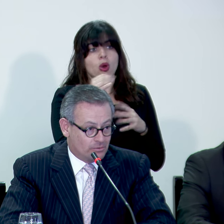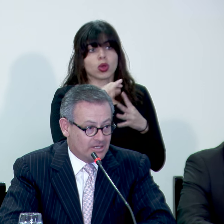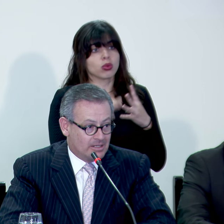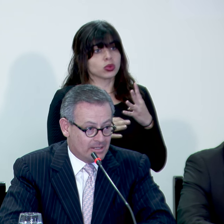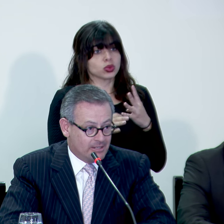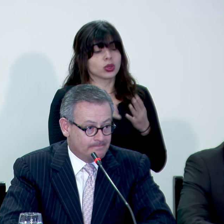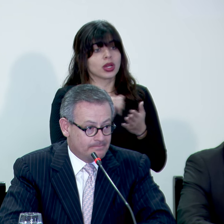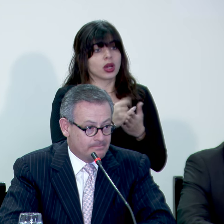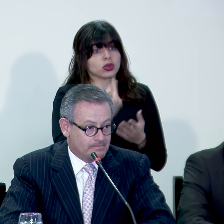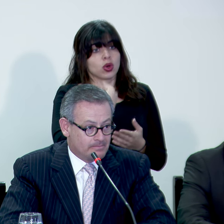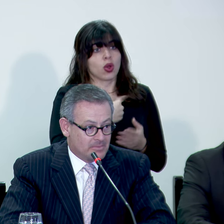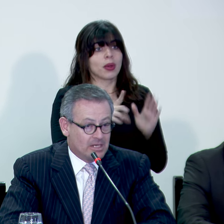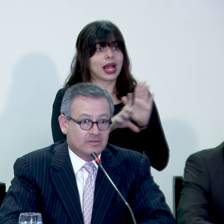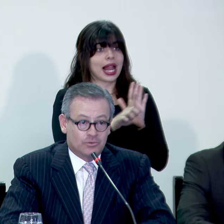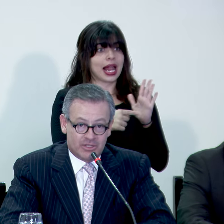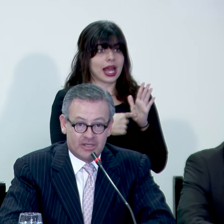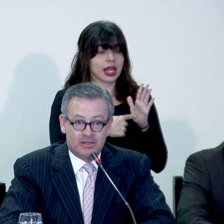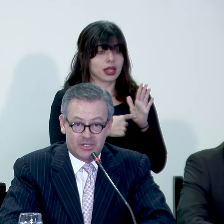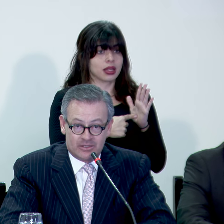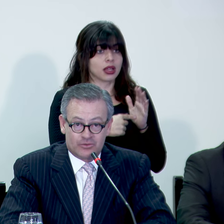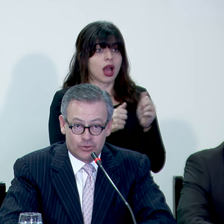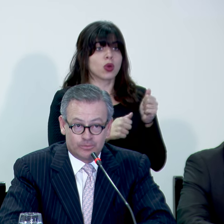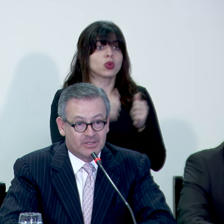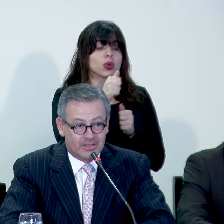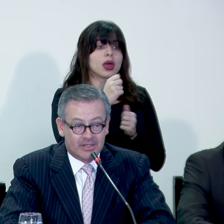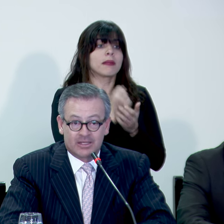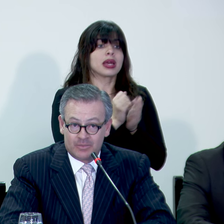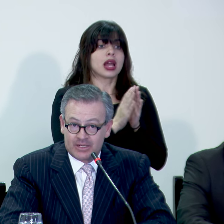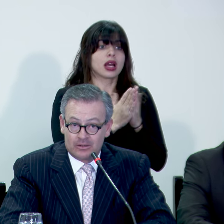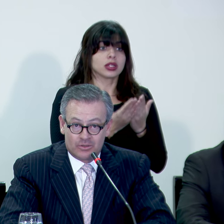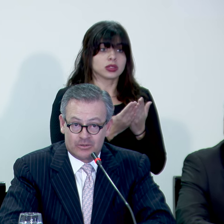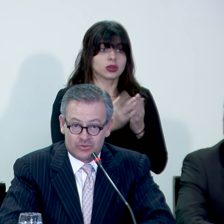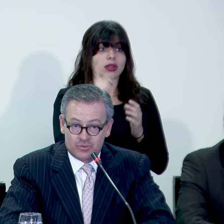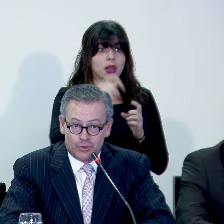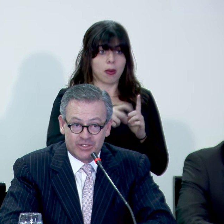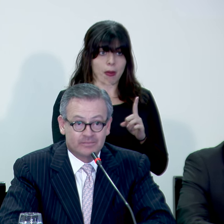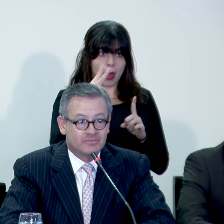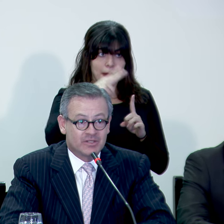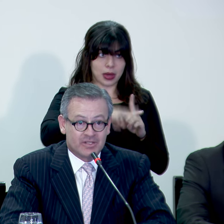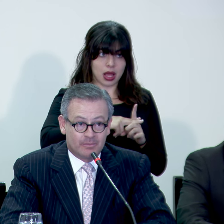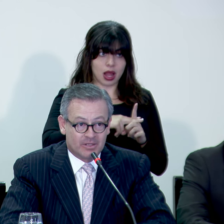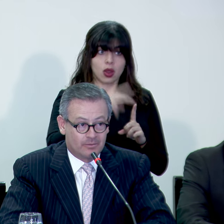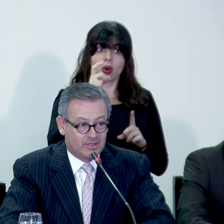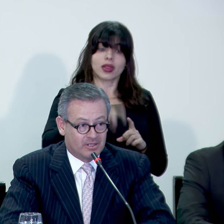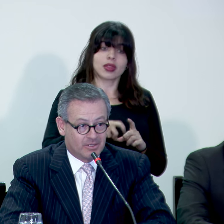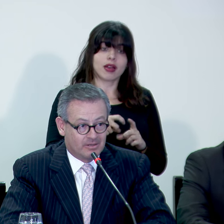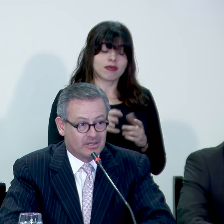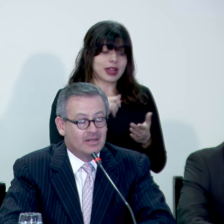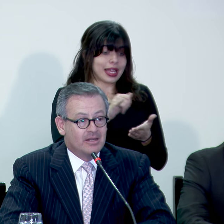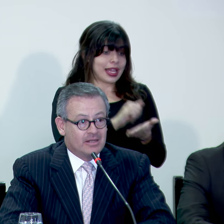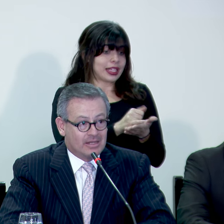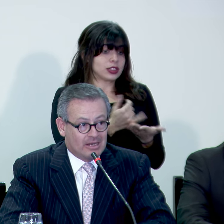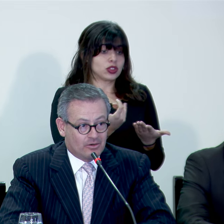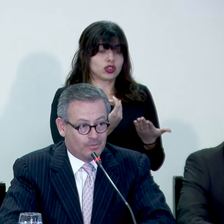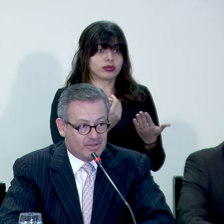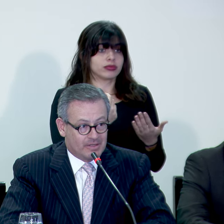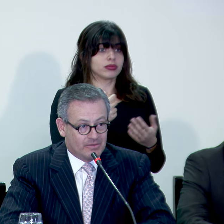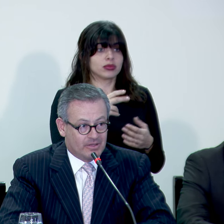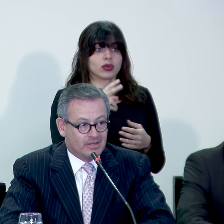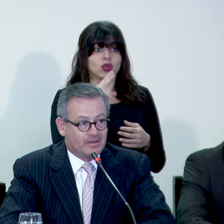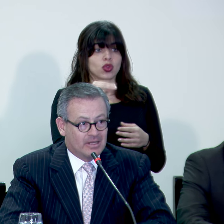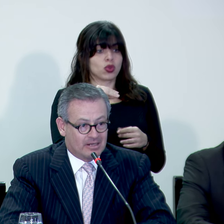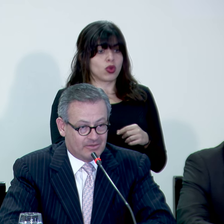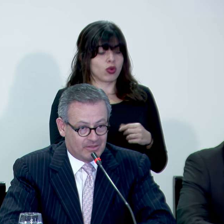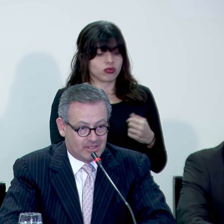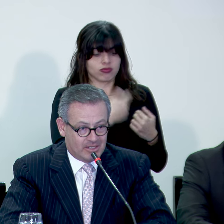lo que nos obliga la ley. Y las autoridades de migración tendrán que aplicar lo que corresponda, se escapa completamente de la